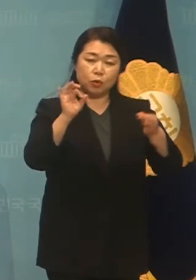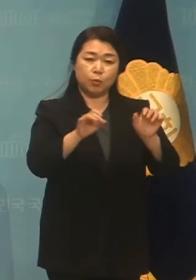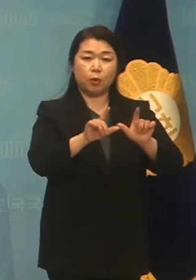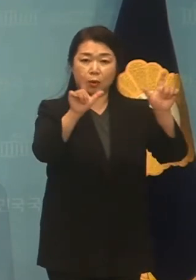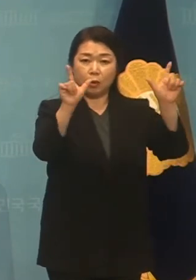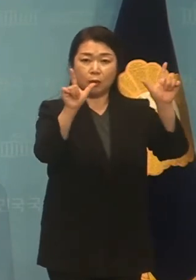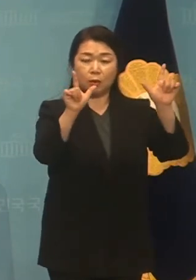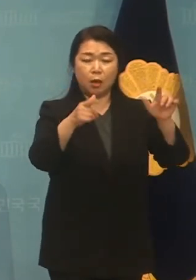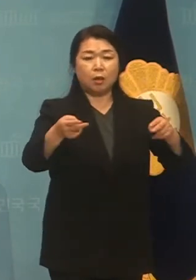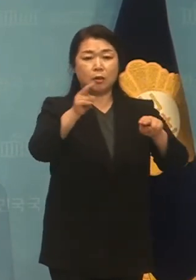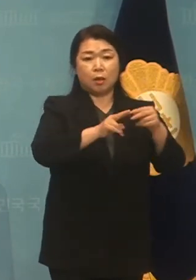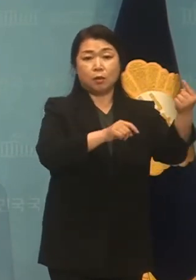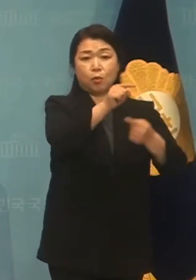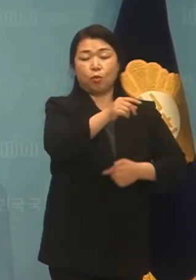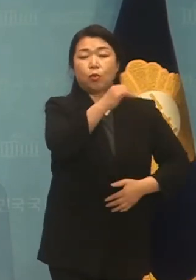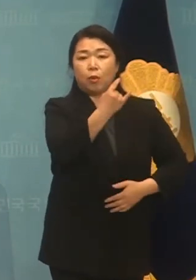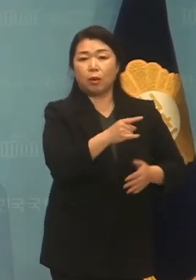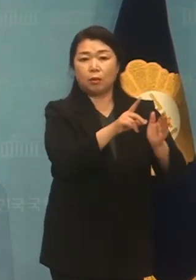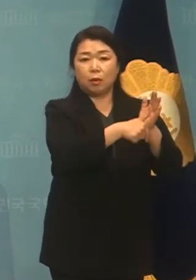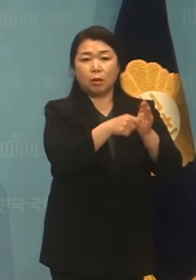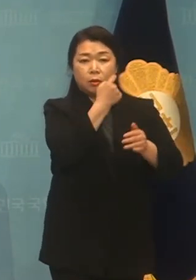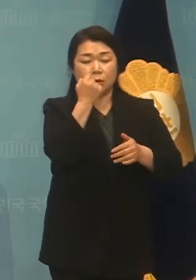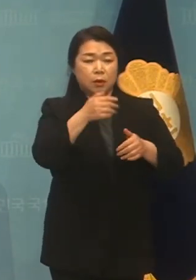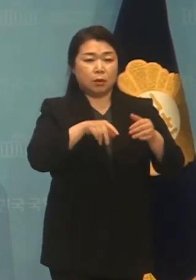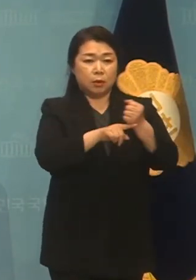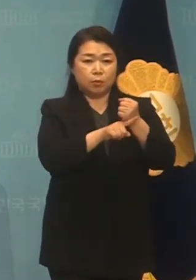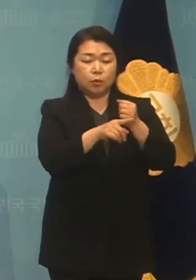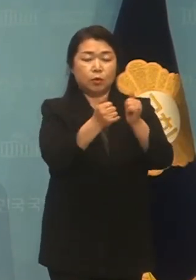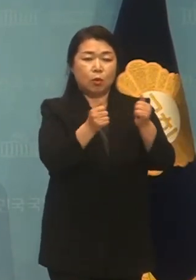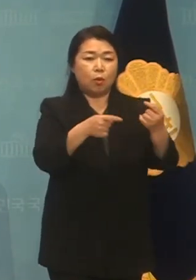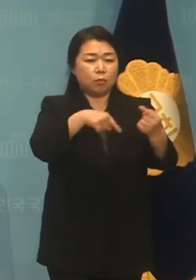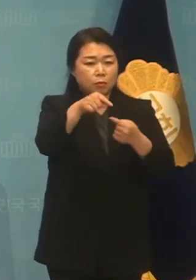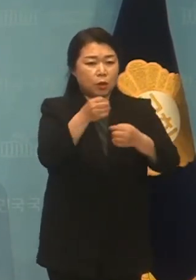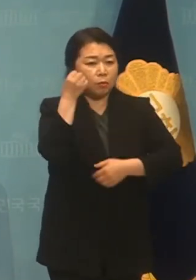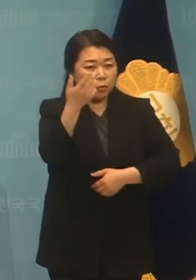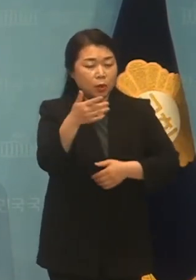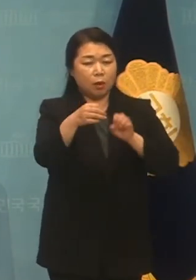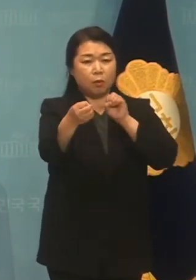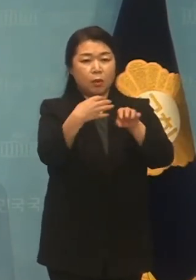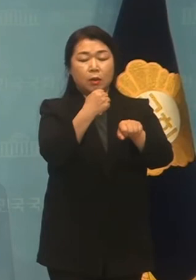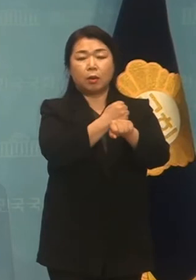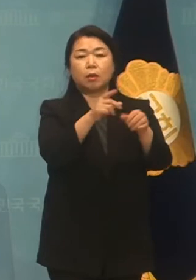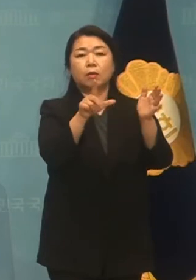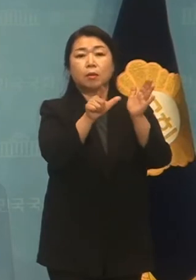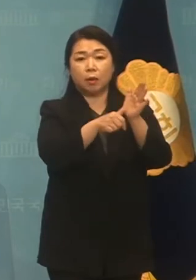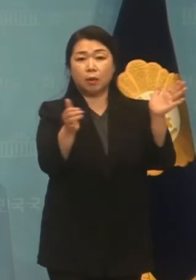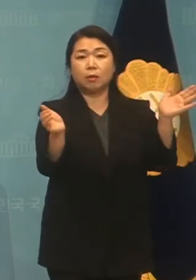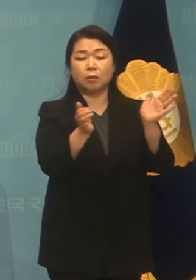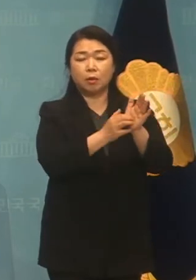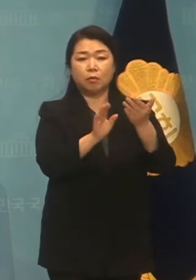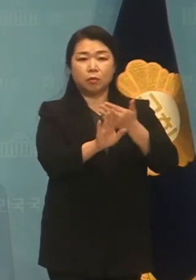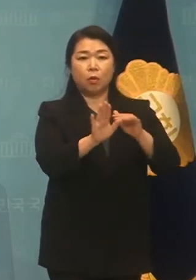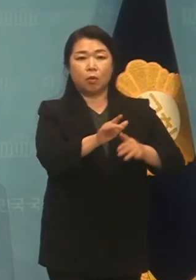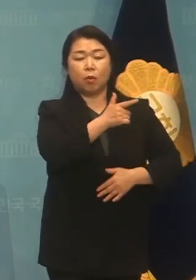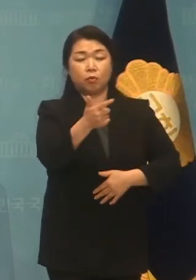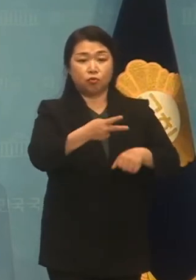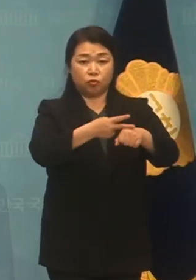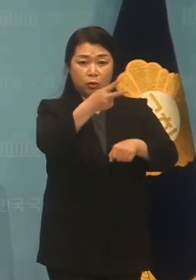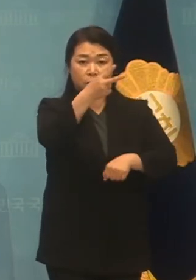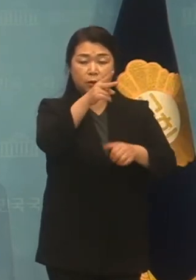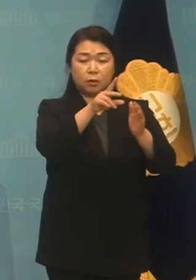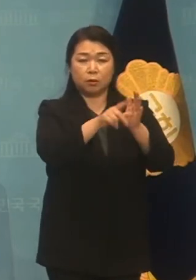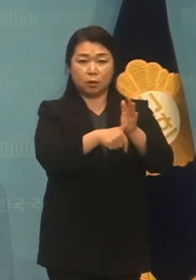금요일 인사청문회 증인신문 내지 토론 질의를 마친 다음에 오늘 오후